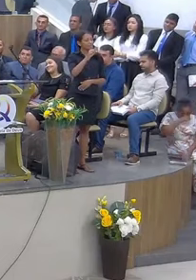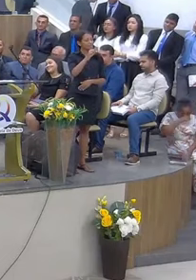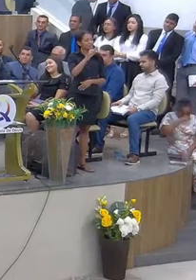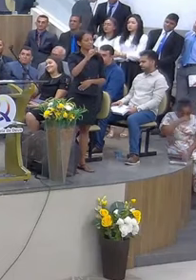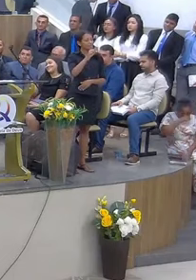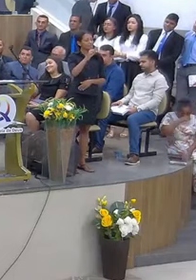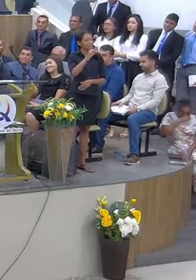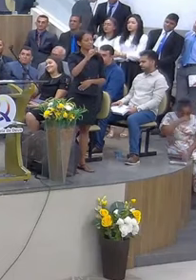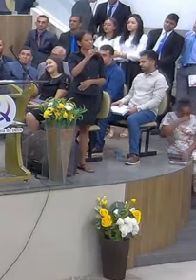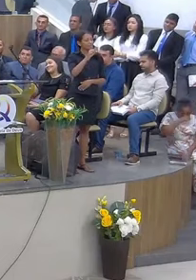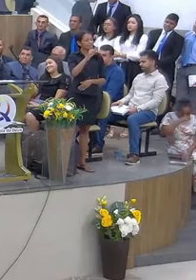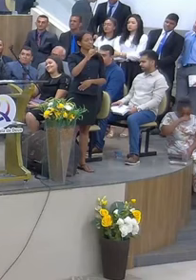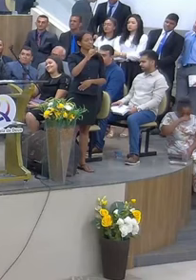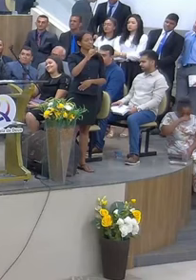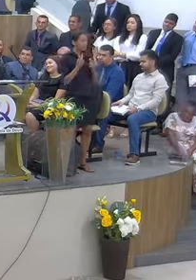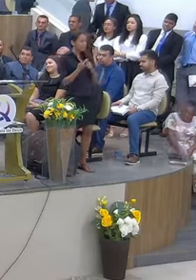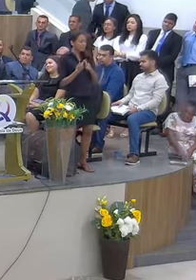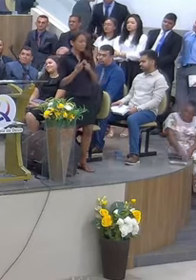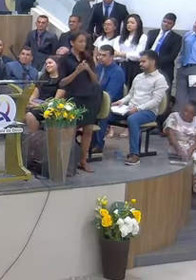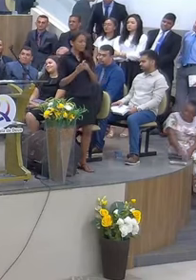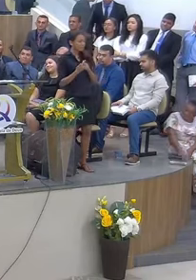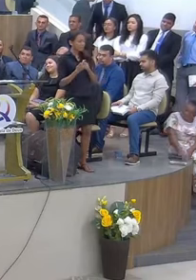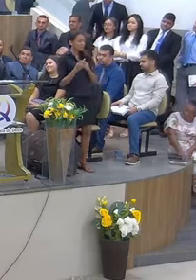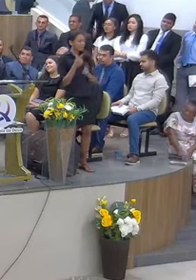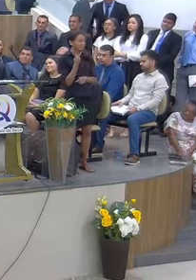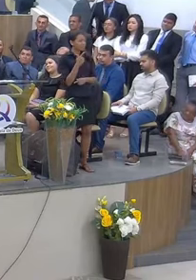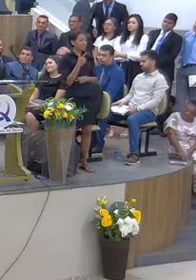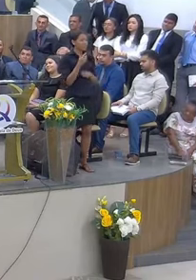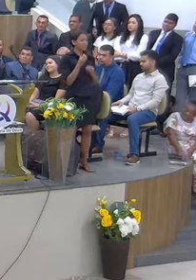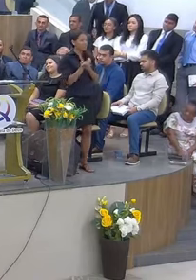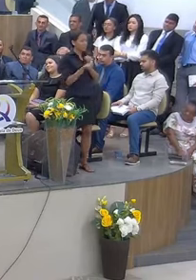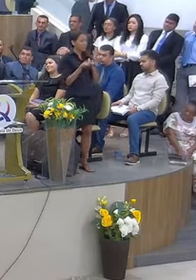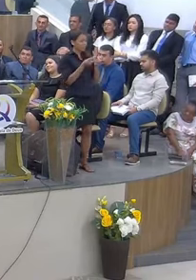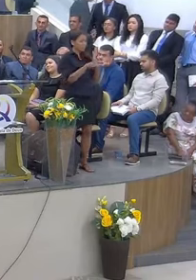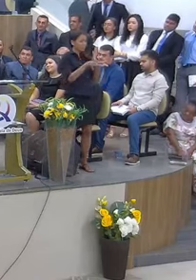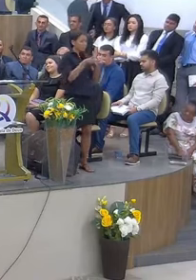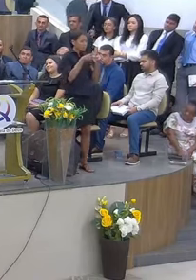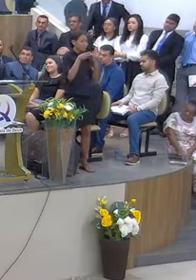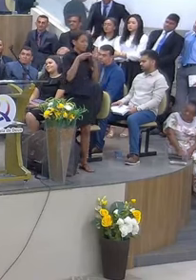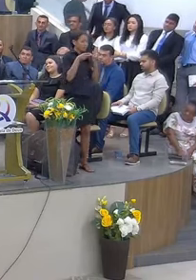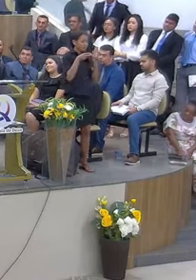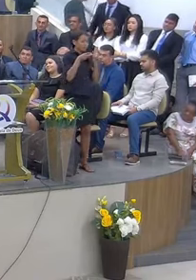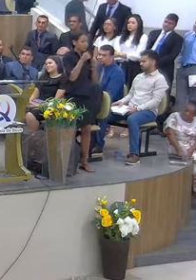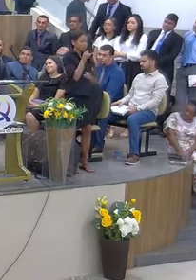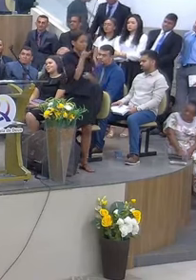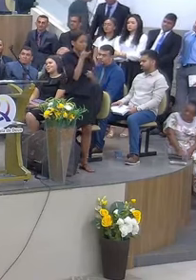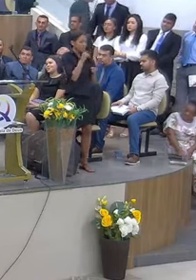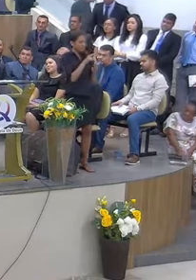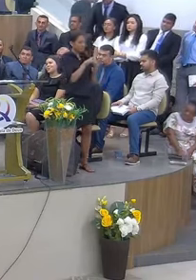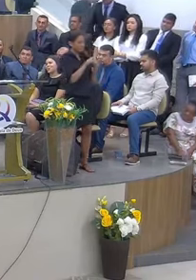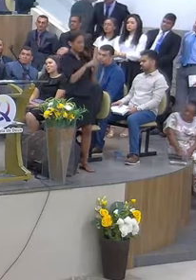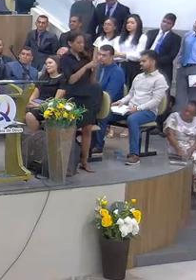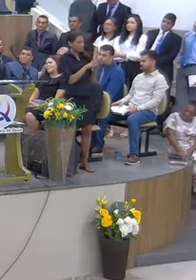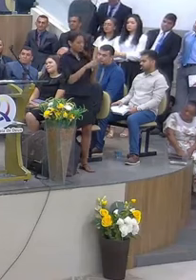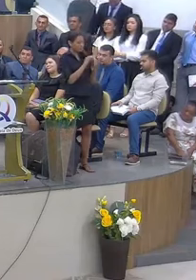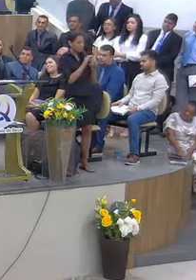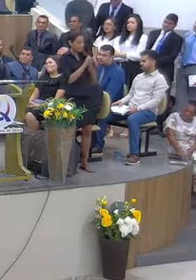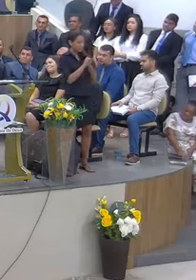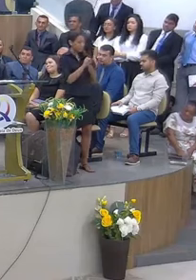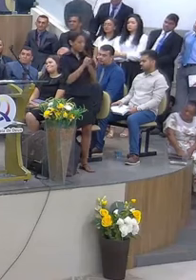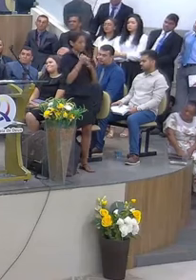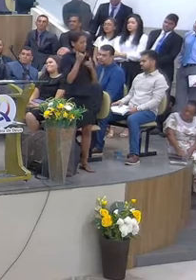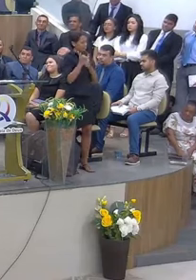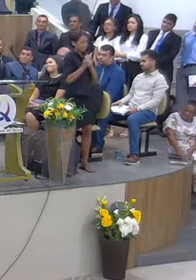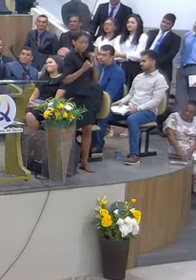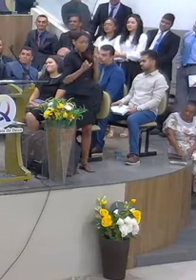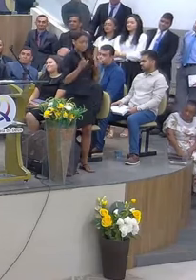não eram irmãos? Eu duvido se um casal, se o marido e a mulher tem a cara ruim, os dois, se eles brincam dentro de casa. Não brincam